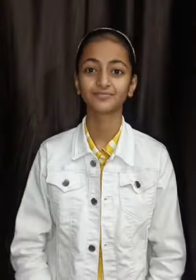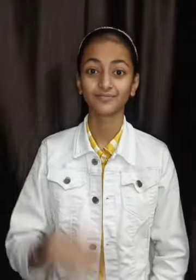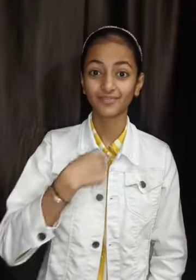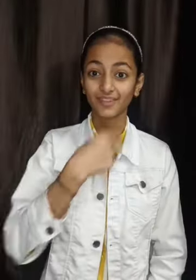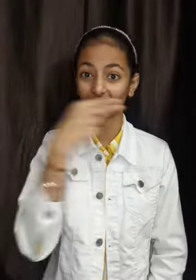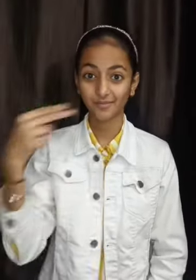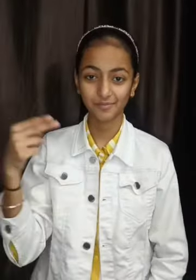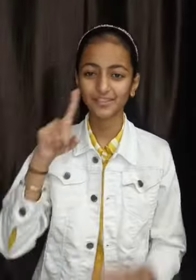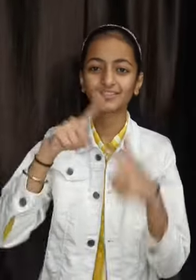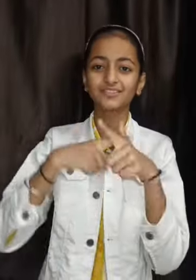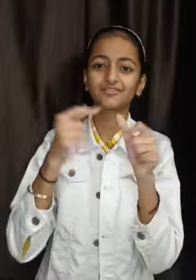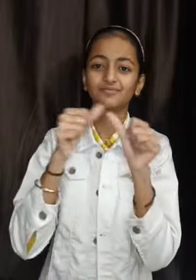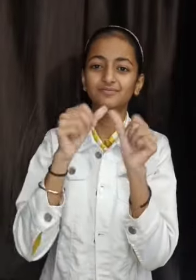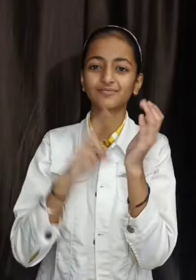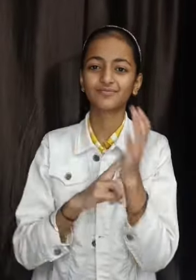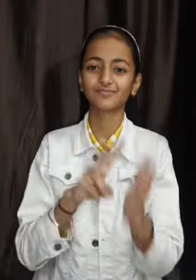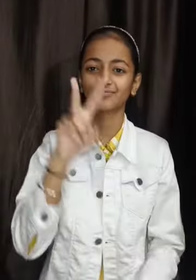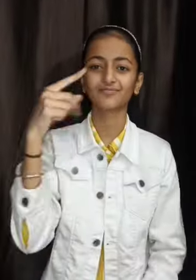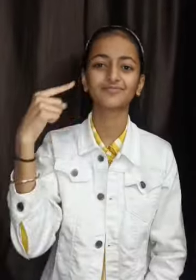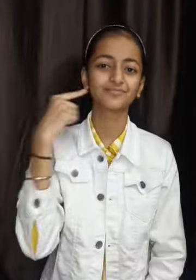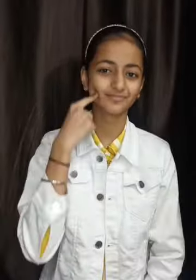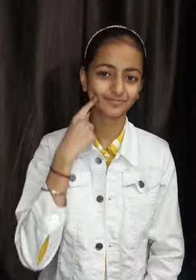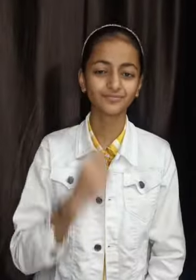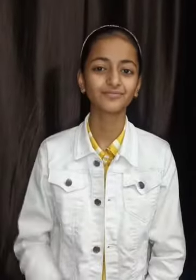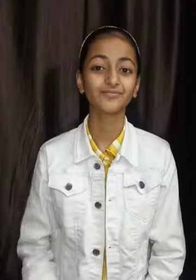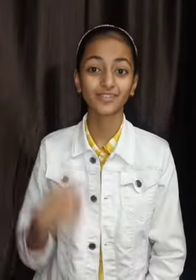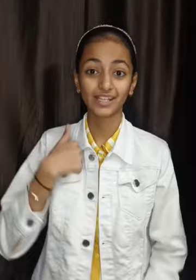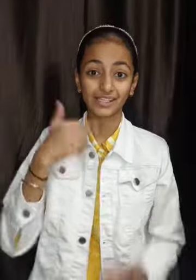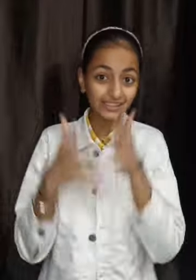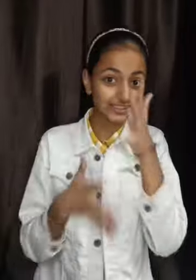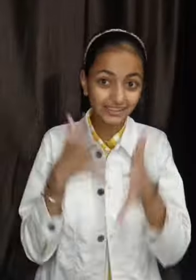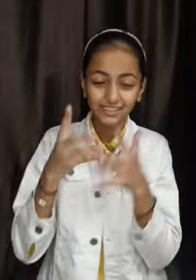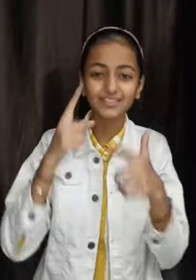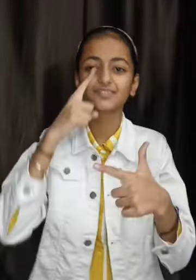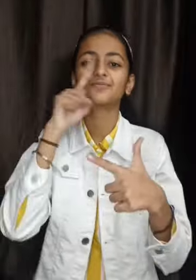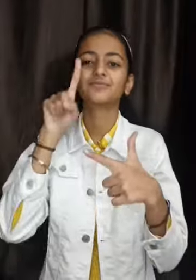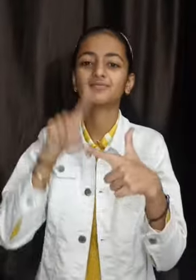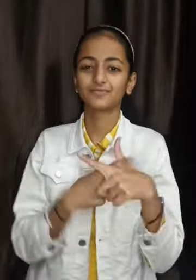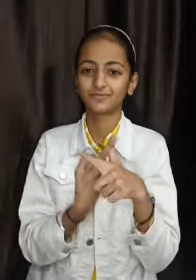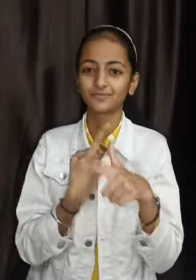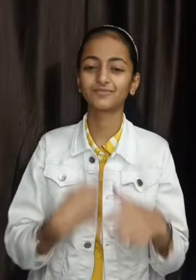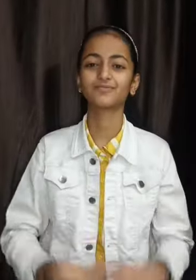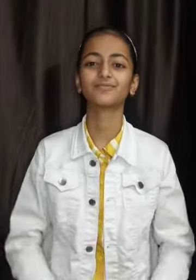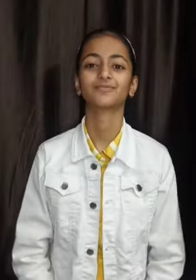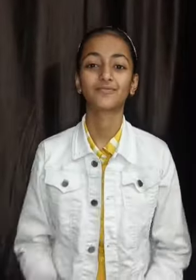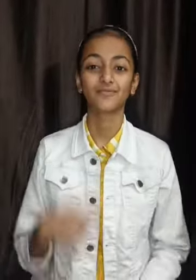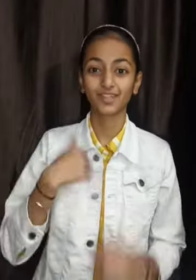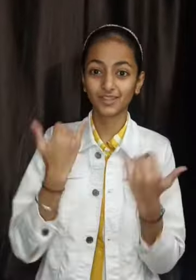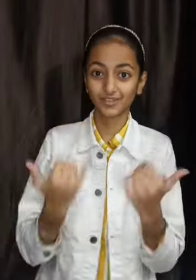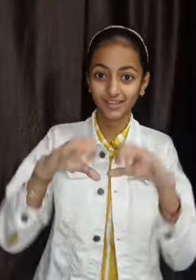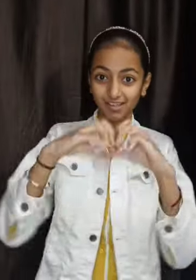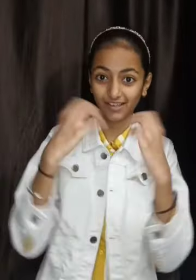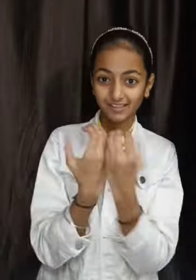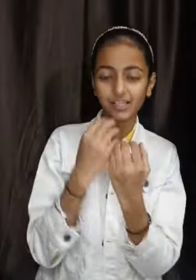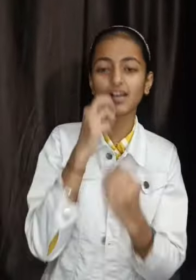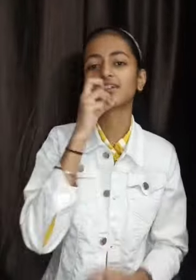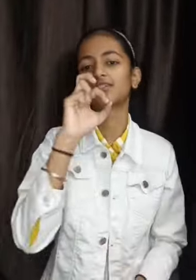नमस्ते, मेरा नाम जानवी है। मेरा सांकेतिक नाम यह है। मैं